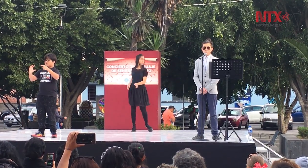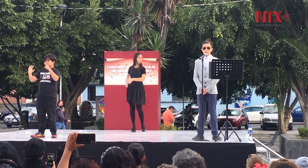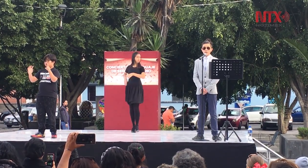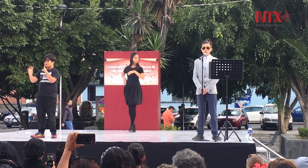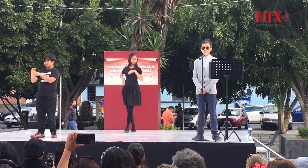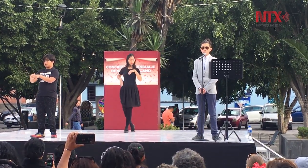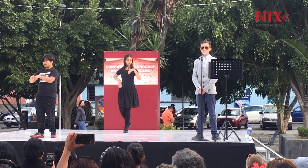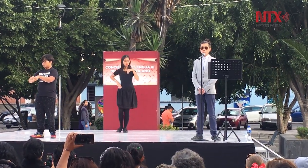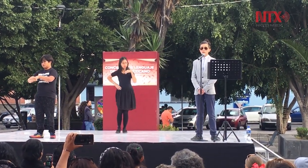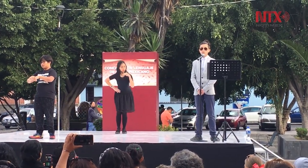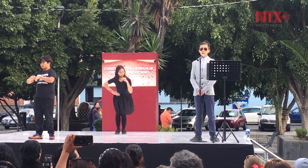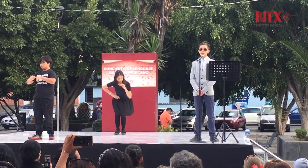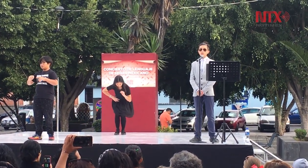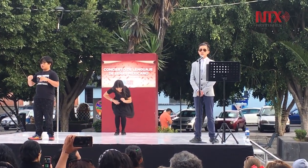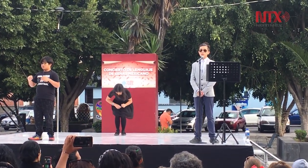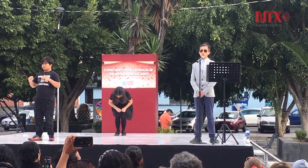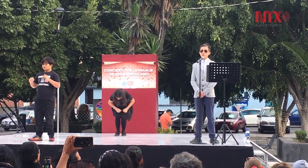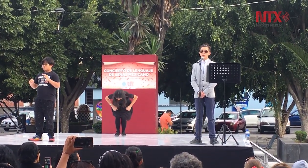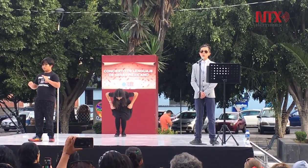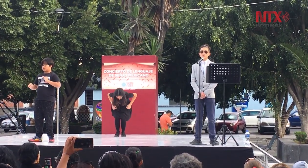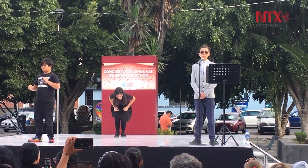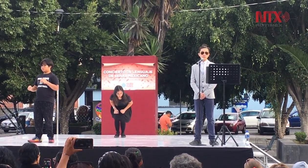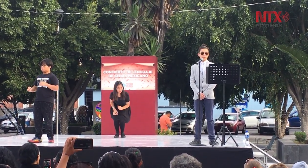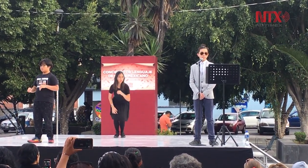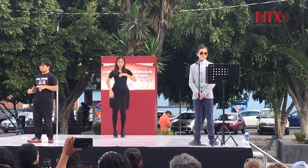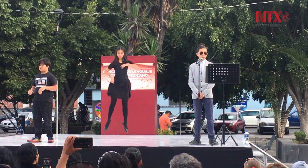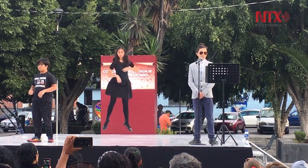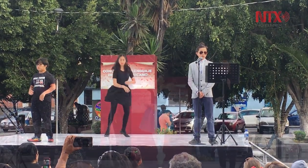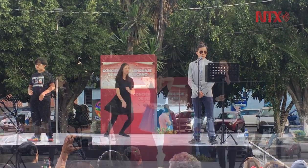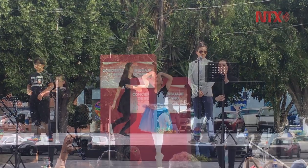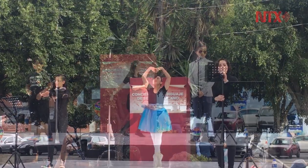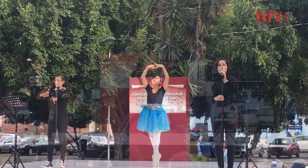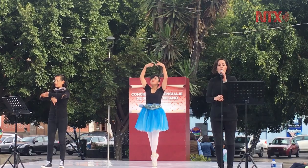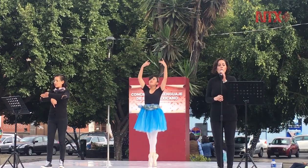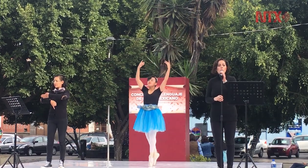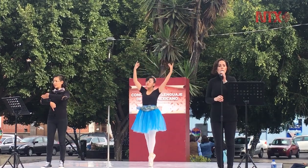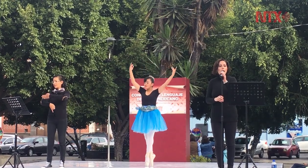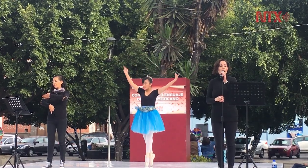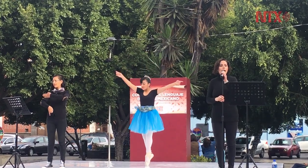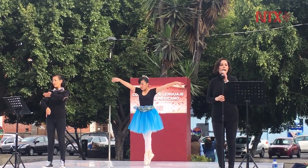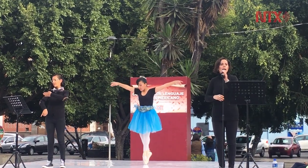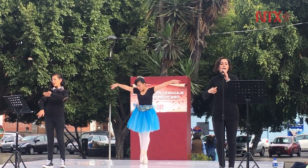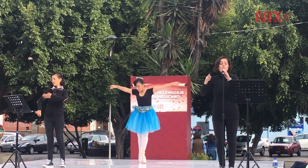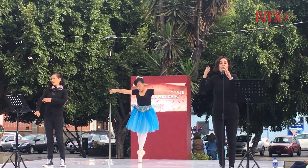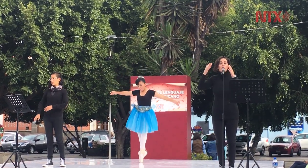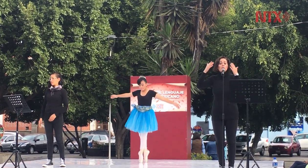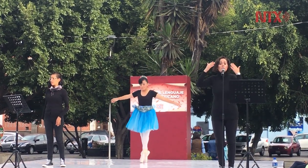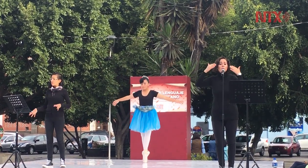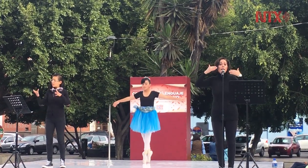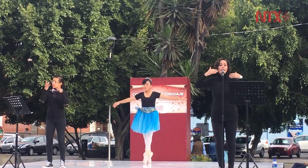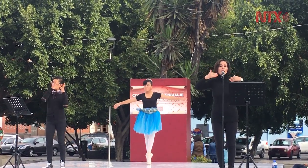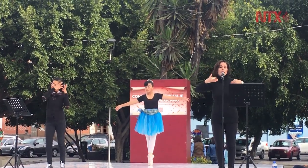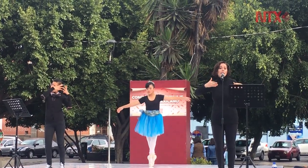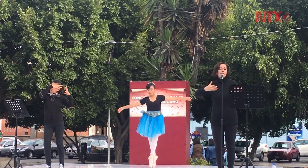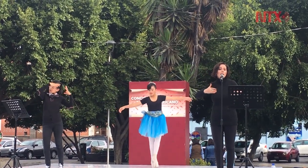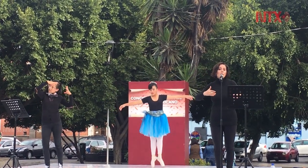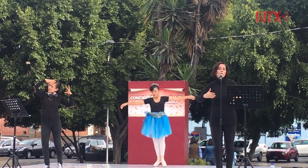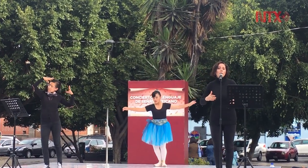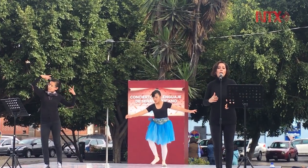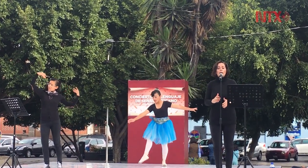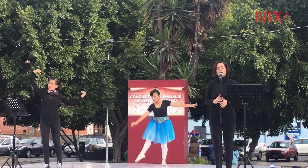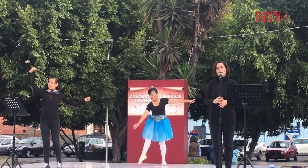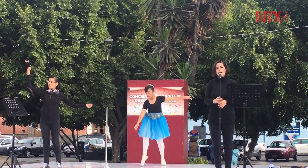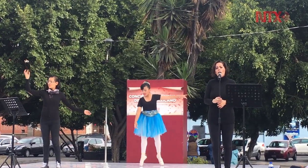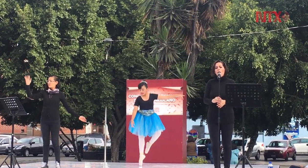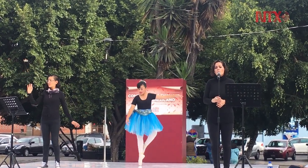Por primera vez en la ciudad de Puebla se ofreció un concierto de lengua de señas mexicanas, donde se interpretaron al mismo tiempo, en